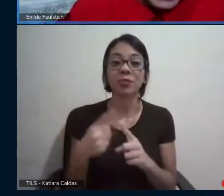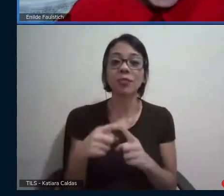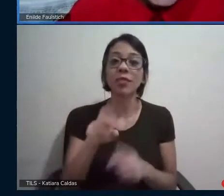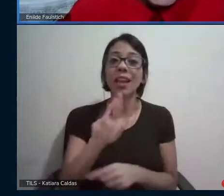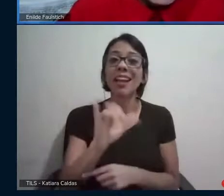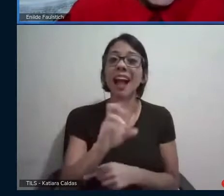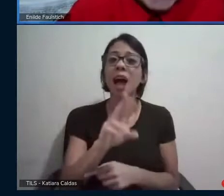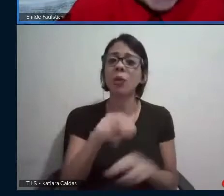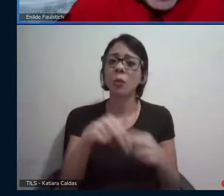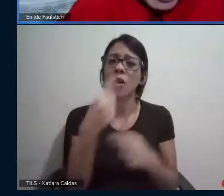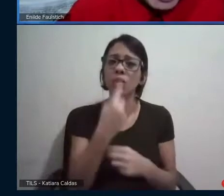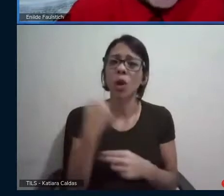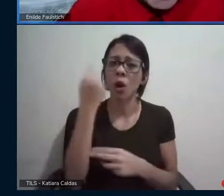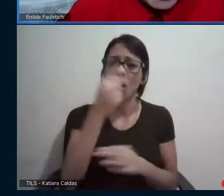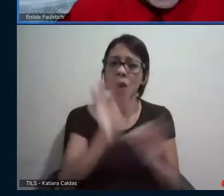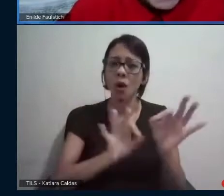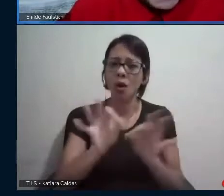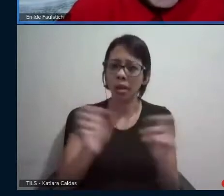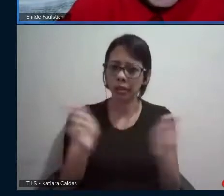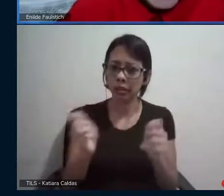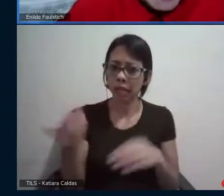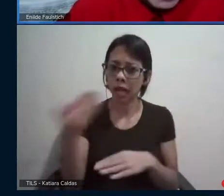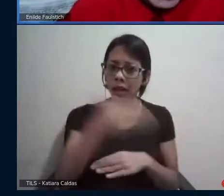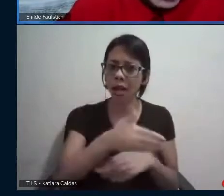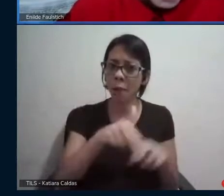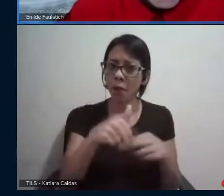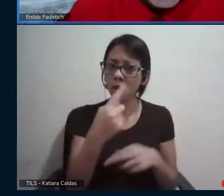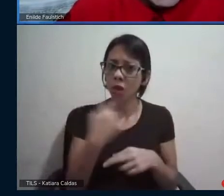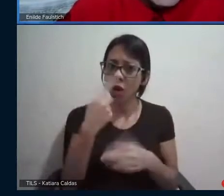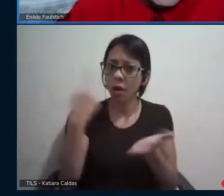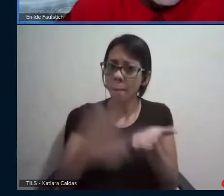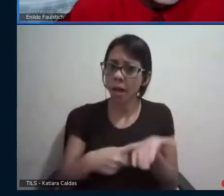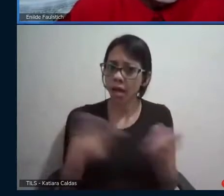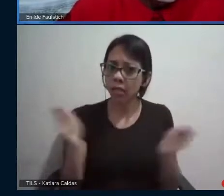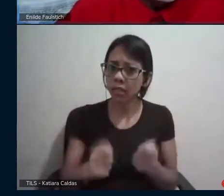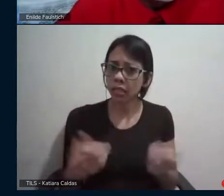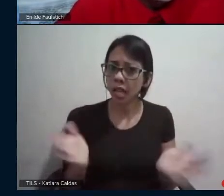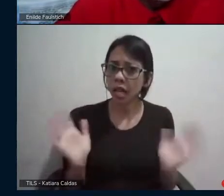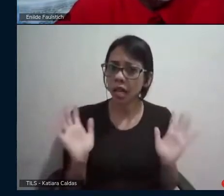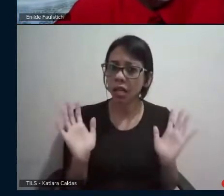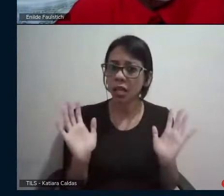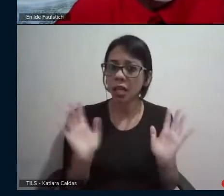cada hora. Dá para a gente ir para lá? Por causa dessa hora que eu estou marcando?